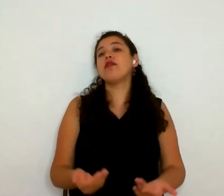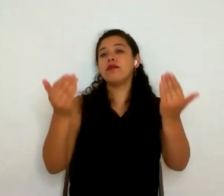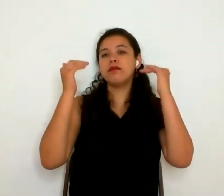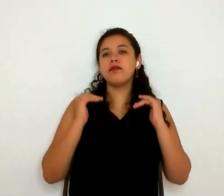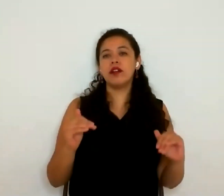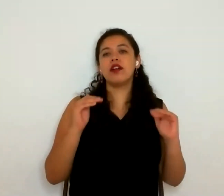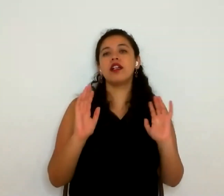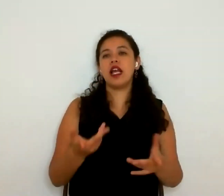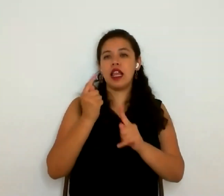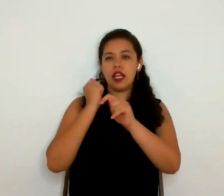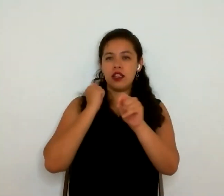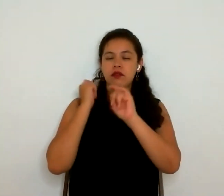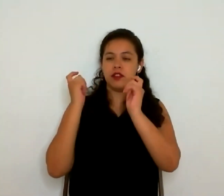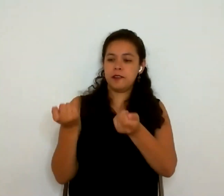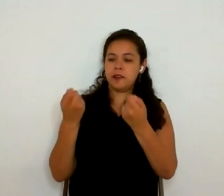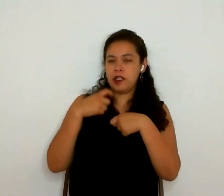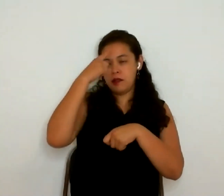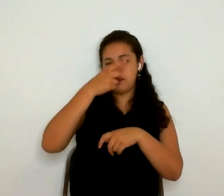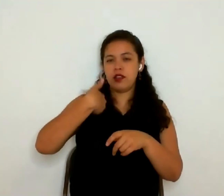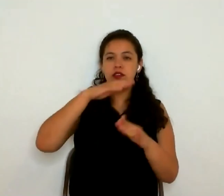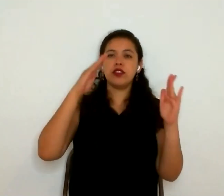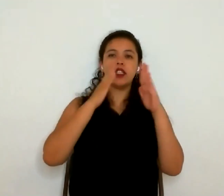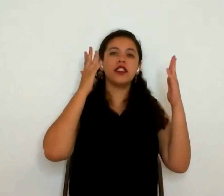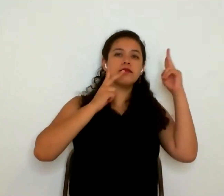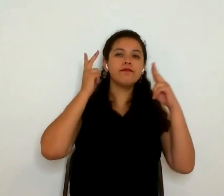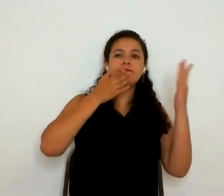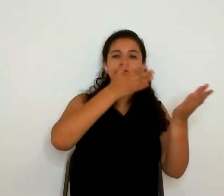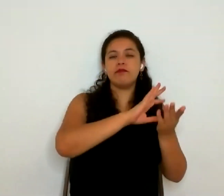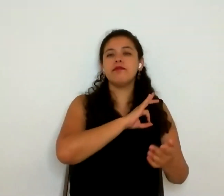transporte para que pudiéramos hacer las visitas de mis